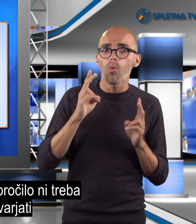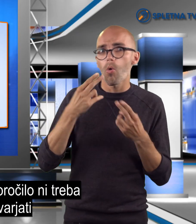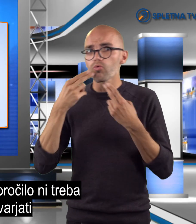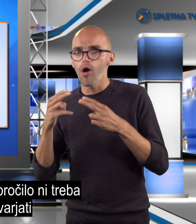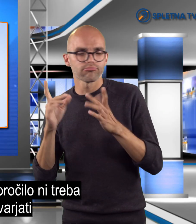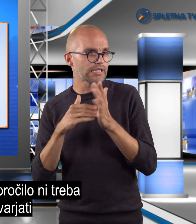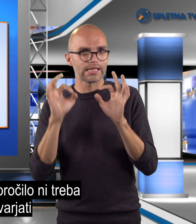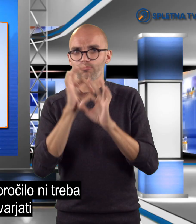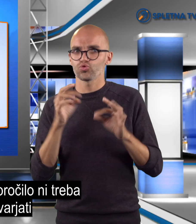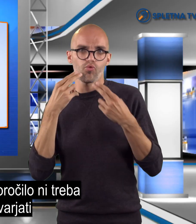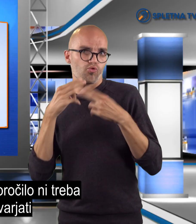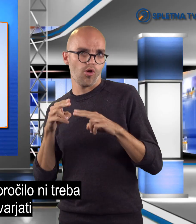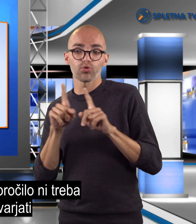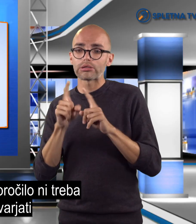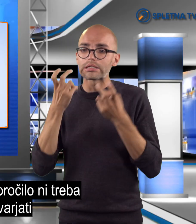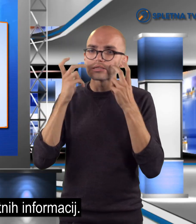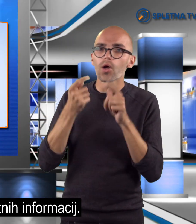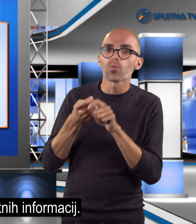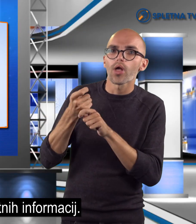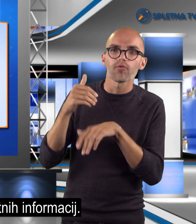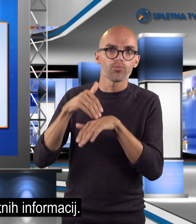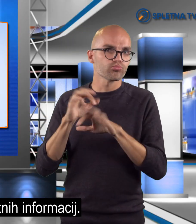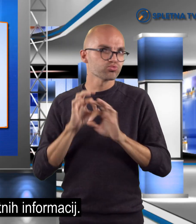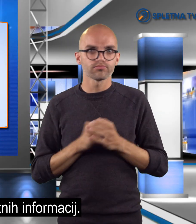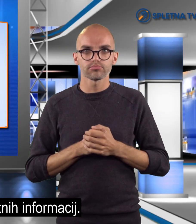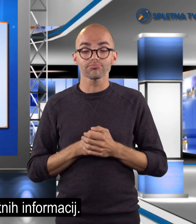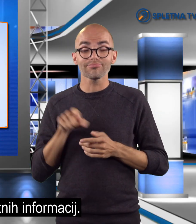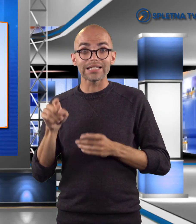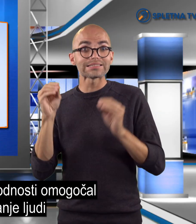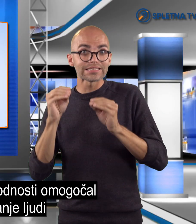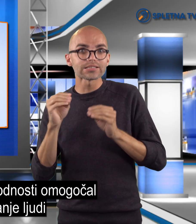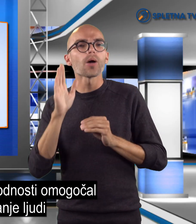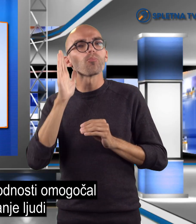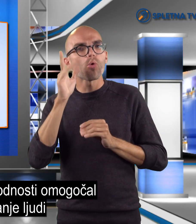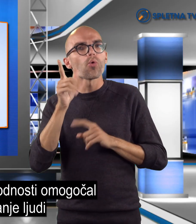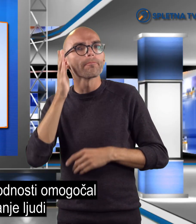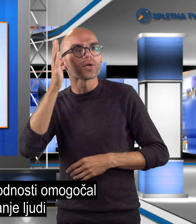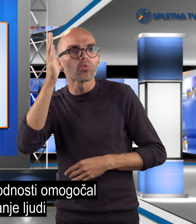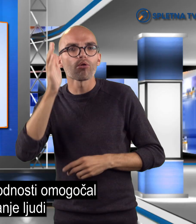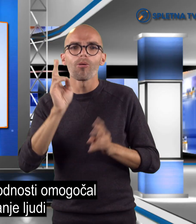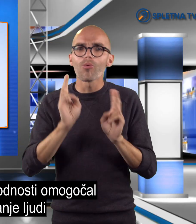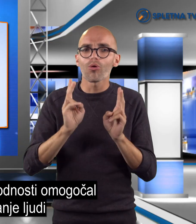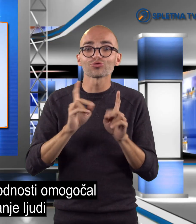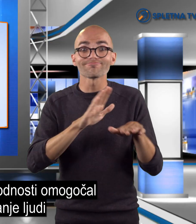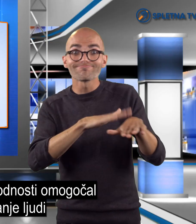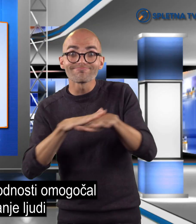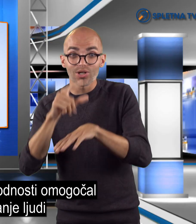odgovarjati ali iskati dodatnih informacij. Sistem bo v prihodnosti omogočal obveščanje ljudi